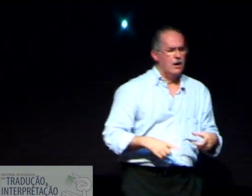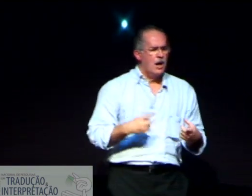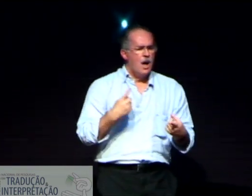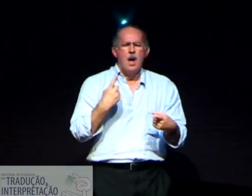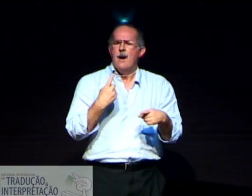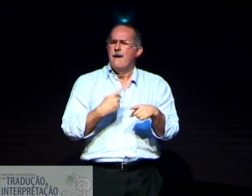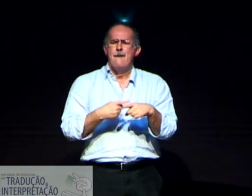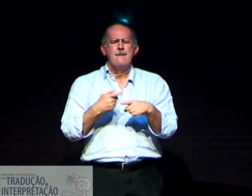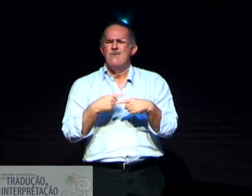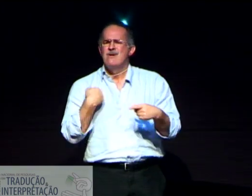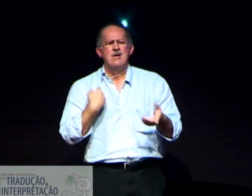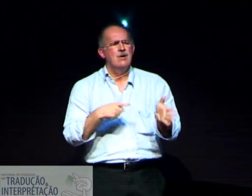e dessas instituições.